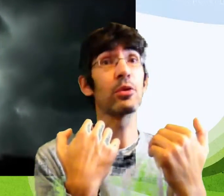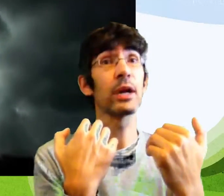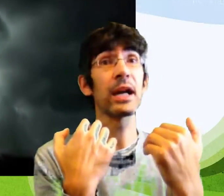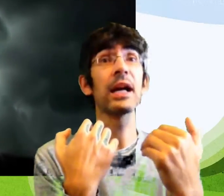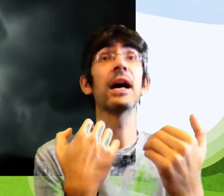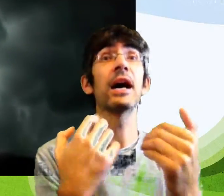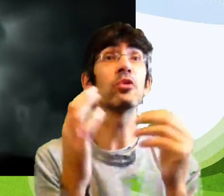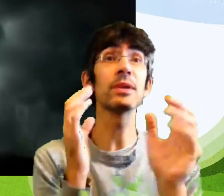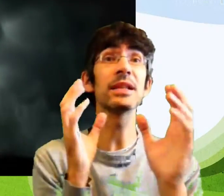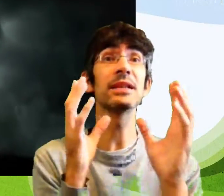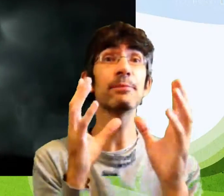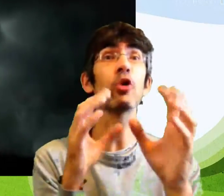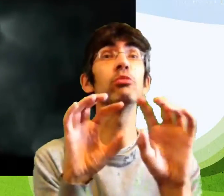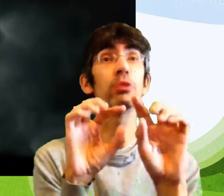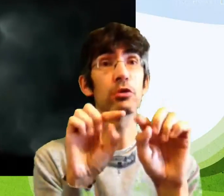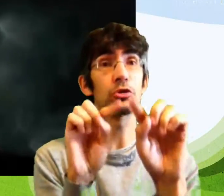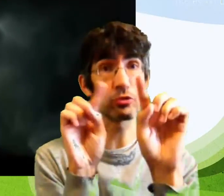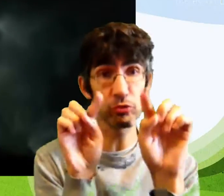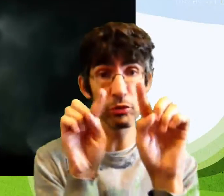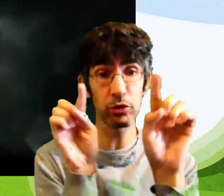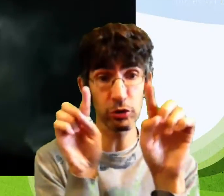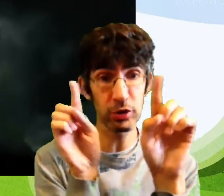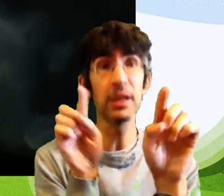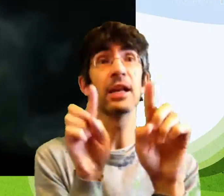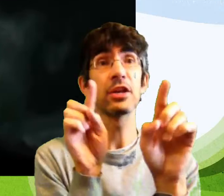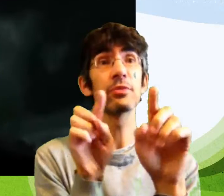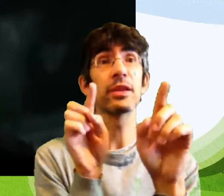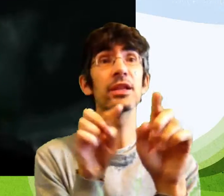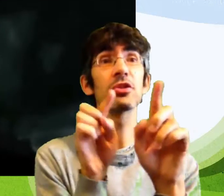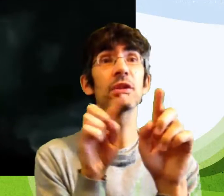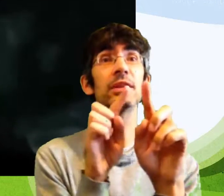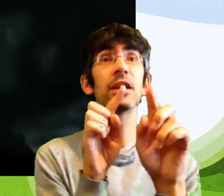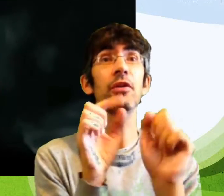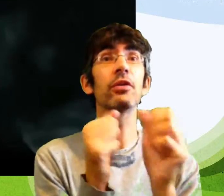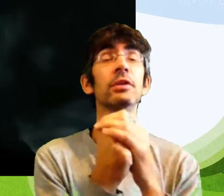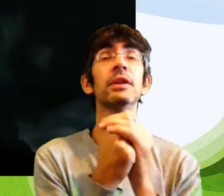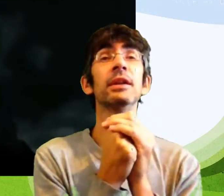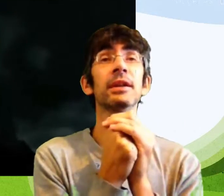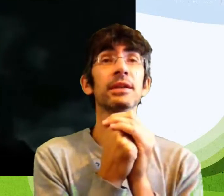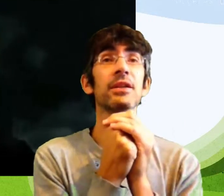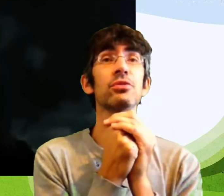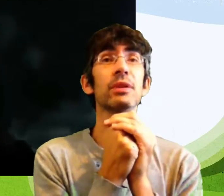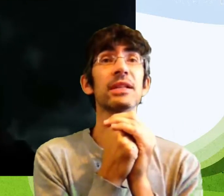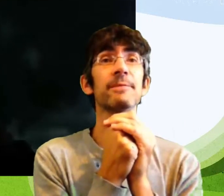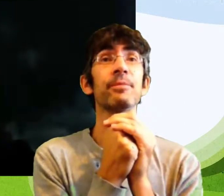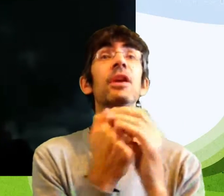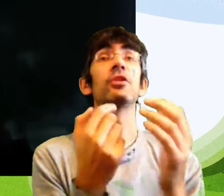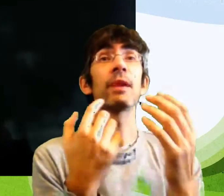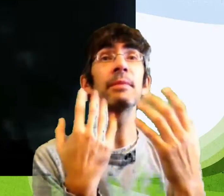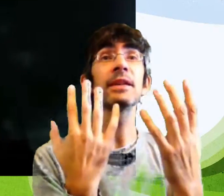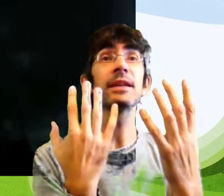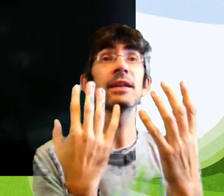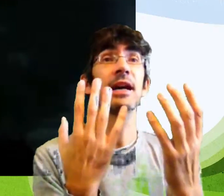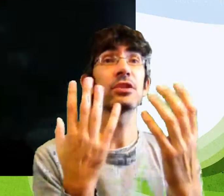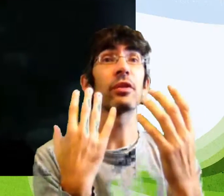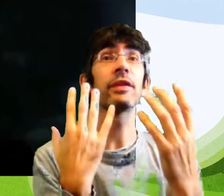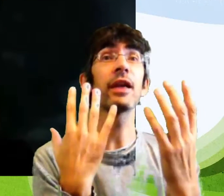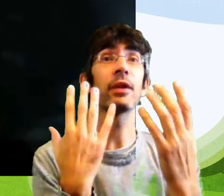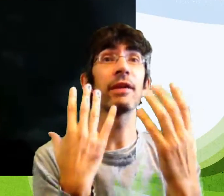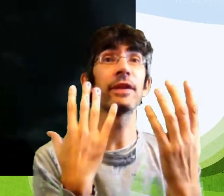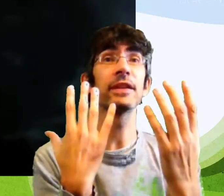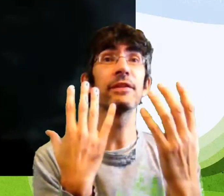dando lugar a Nubes del tipo cúmulo los cúmulos son las nubecitas de algodón tan chulas normalmente